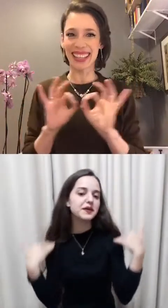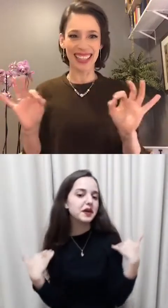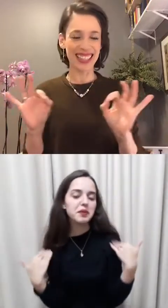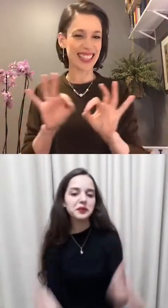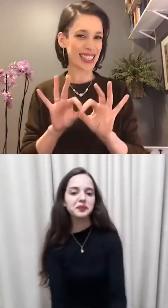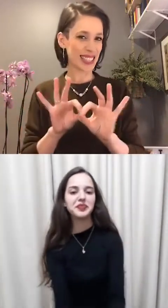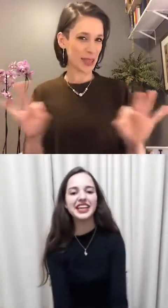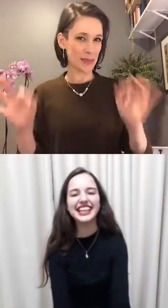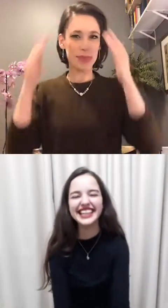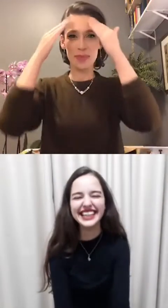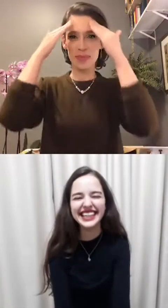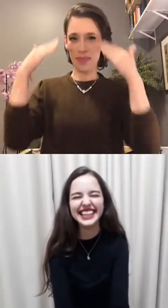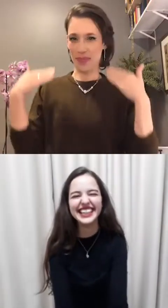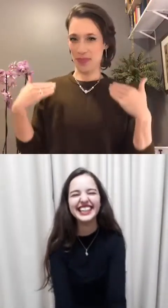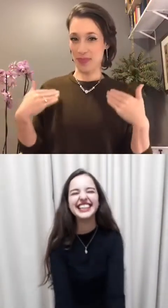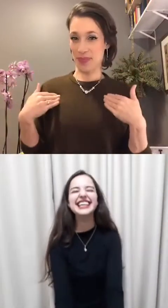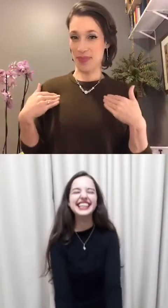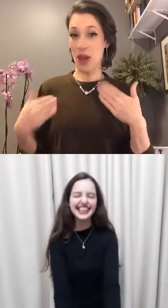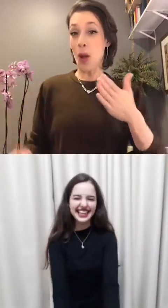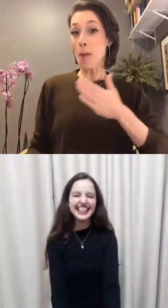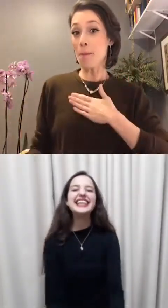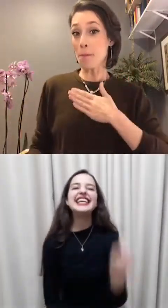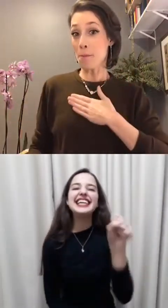só o cabelo.